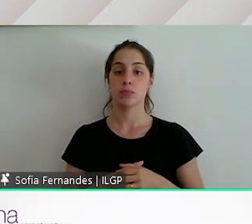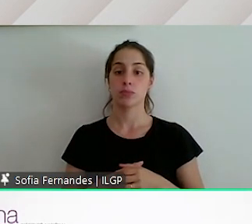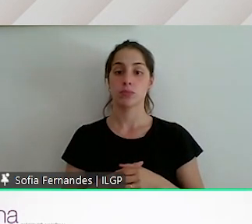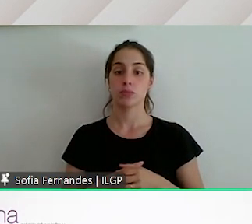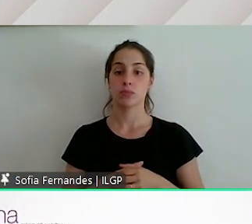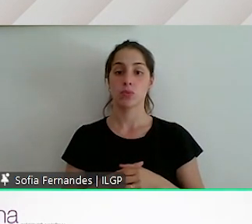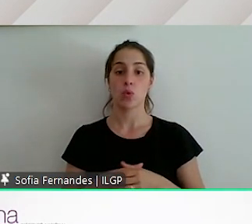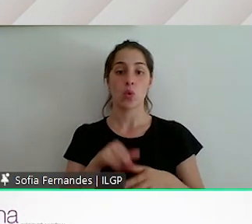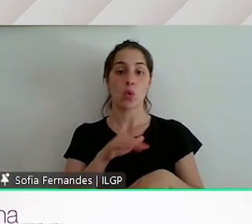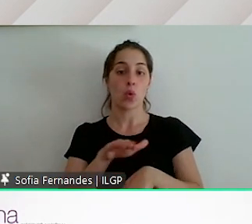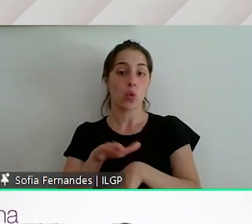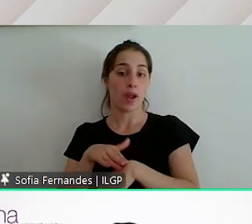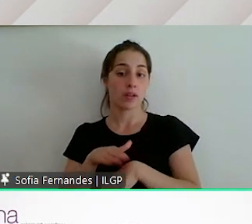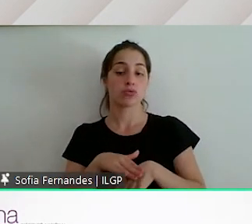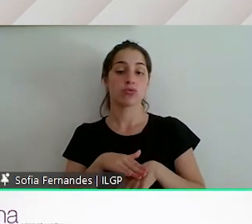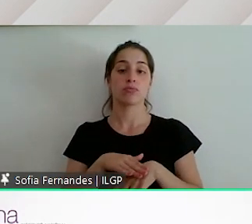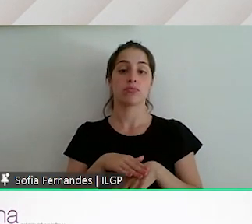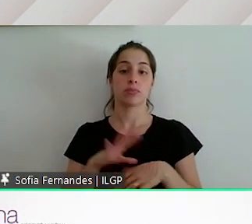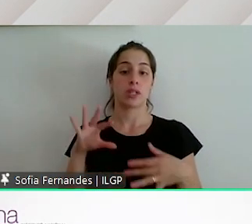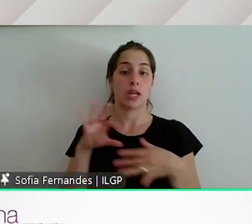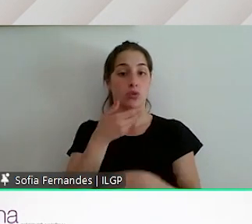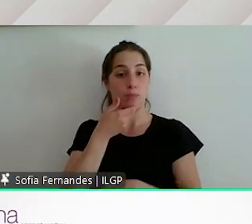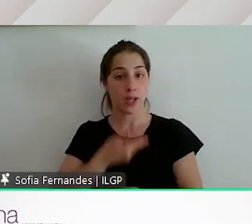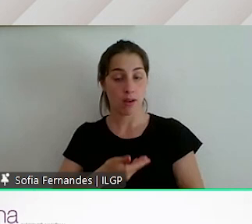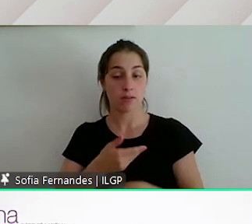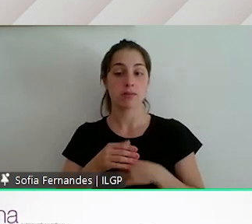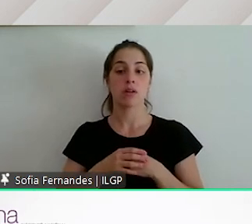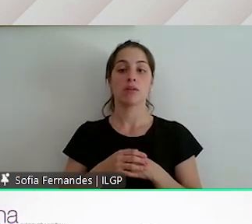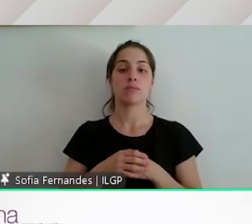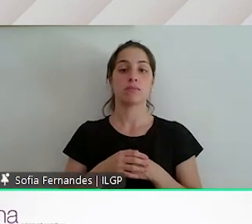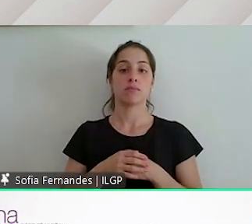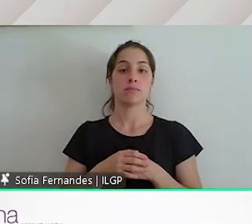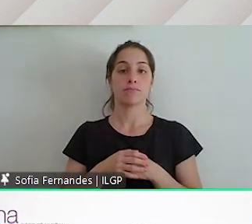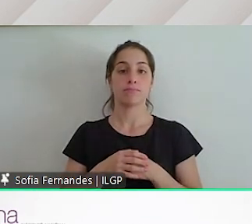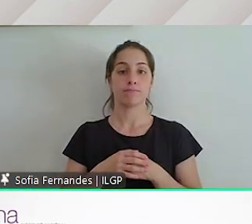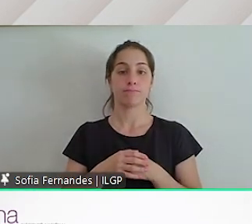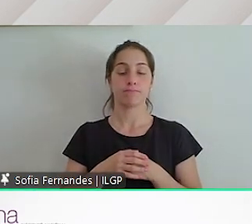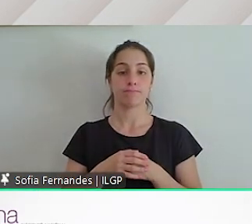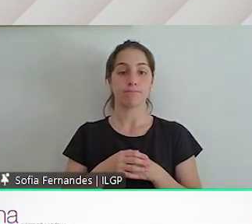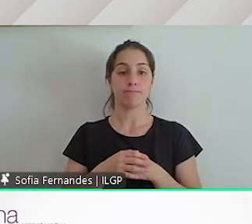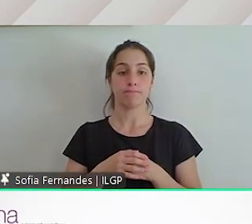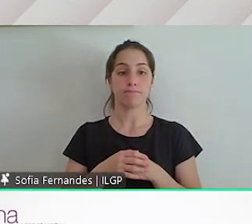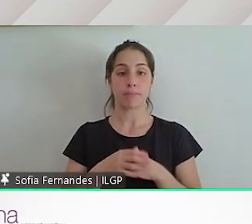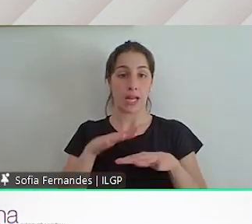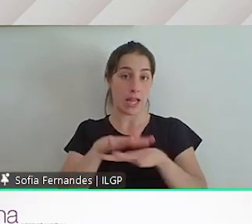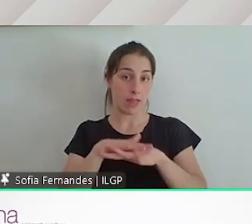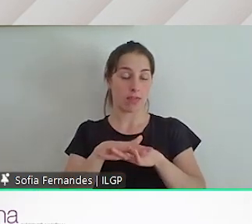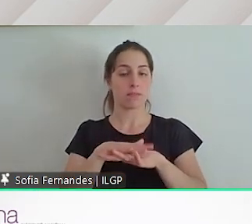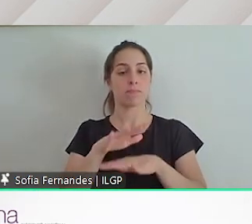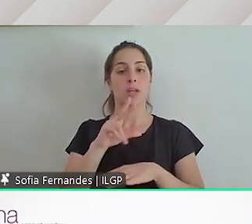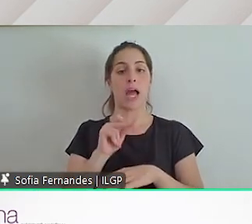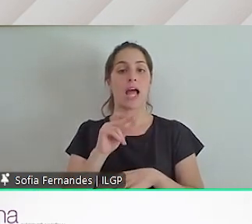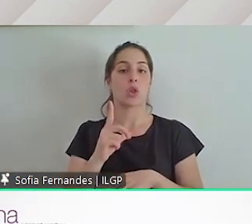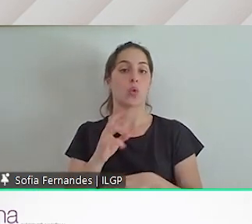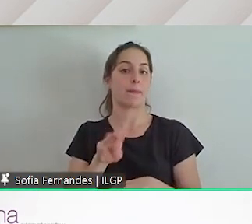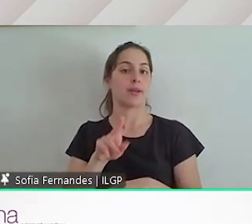àquela que é que foi a sua experiência e que é enquanto membro da rede INALUMNI. Este site, obviamente,